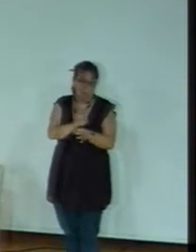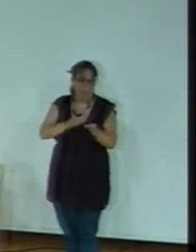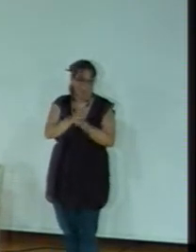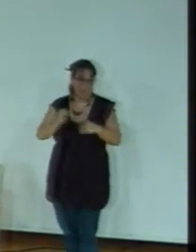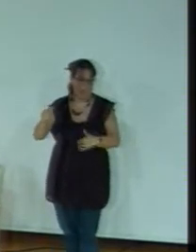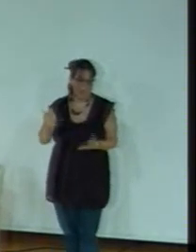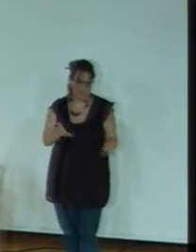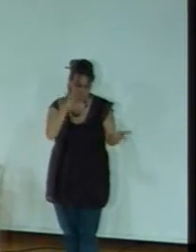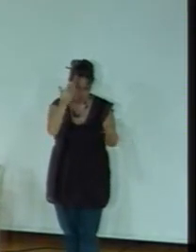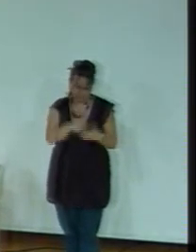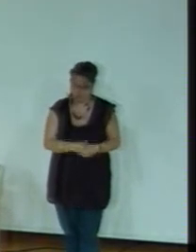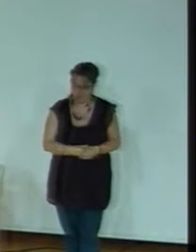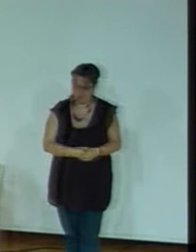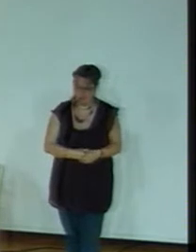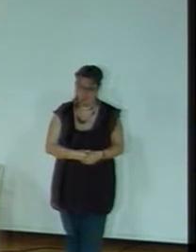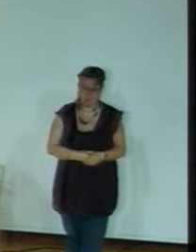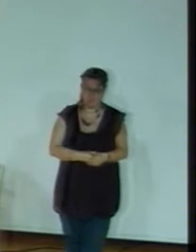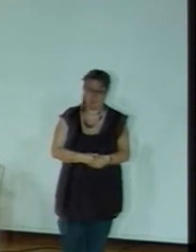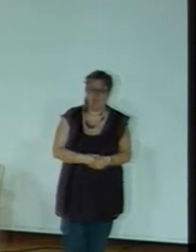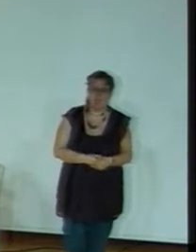Mais il connaît par cœur, donc.